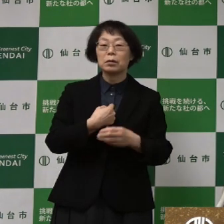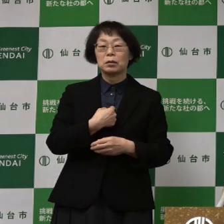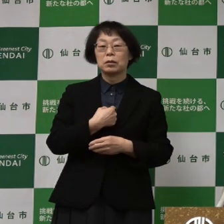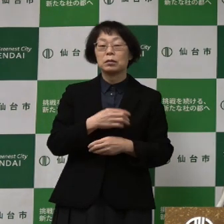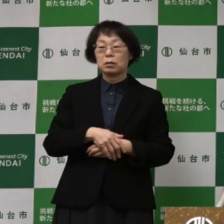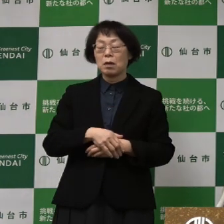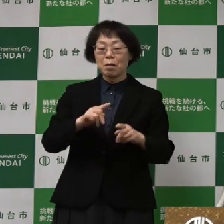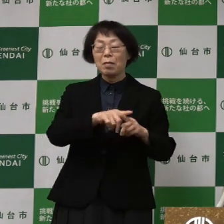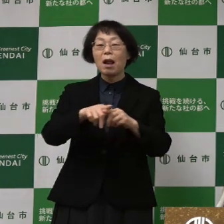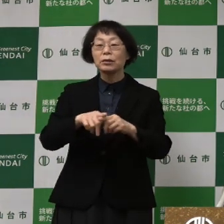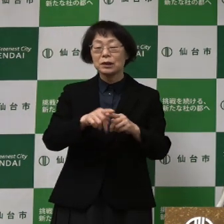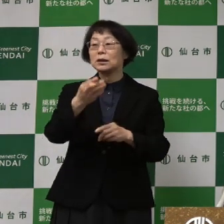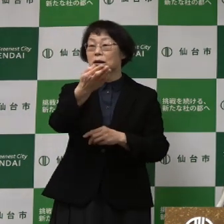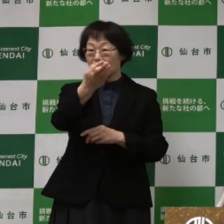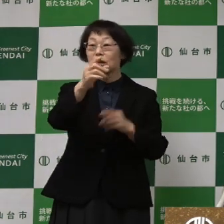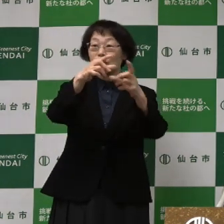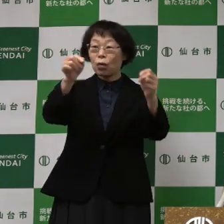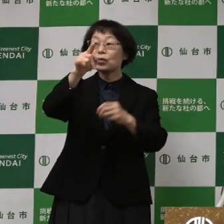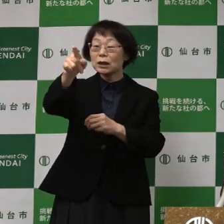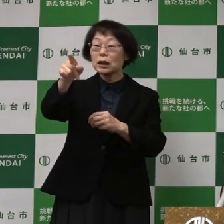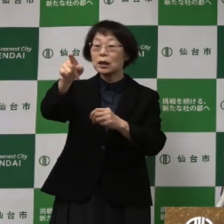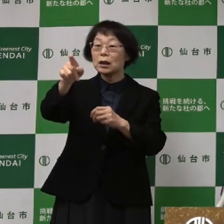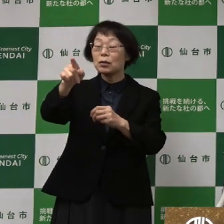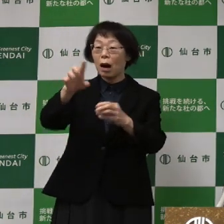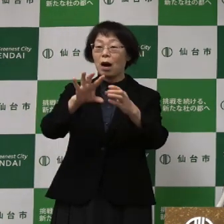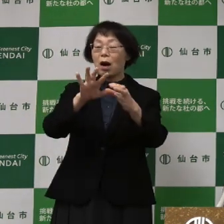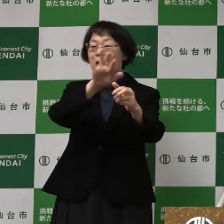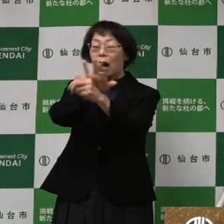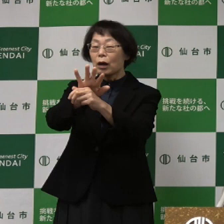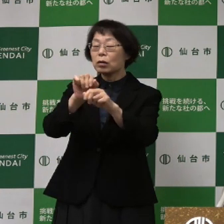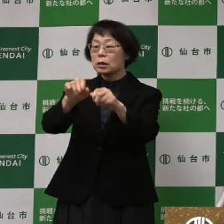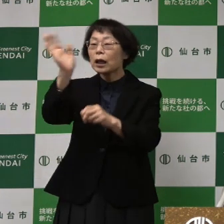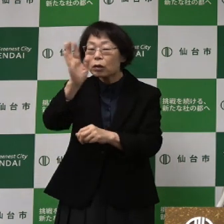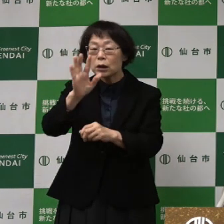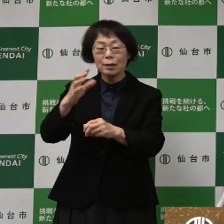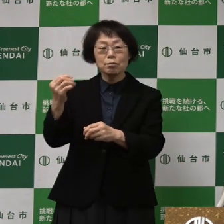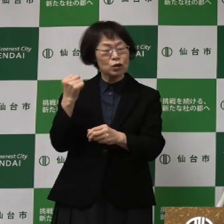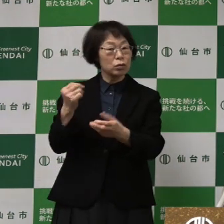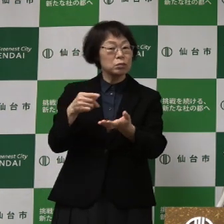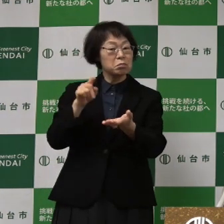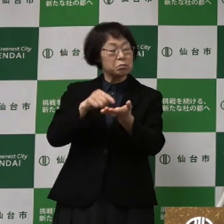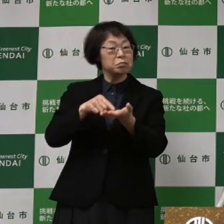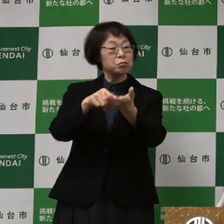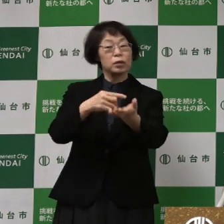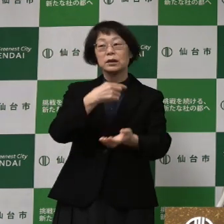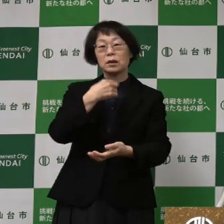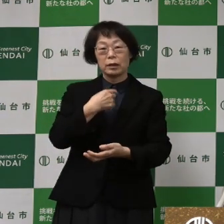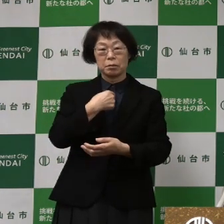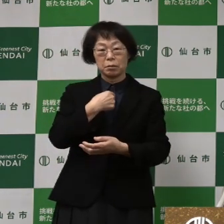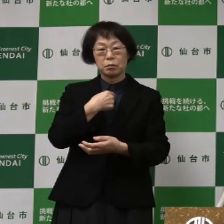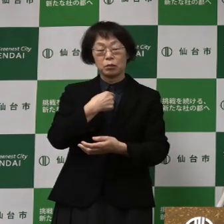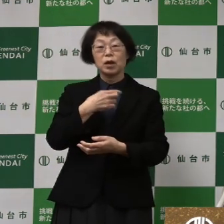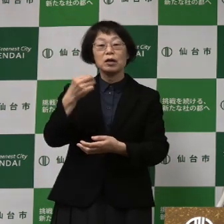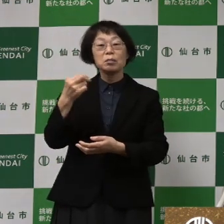ベラルーシには関与を行わないよう強く求めたいというふうに思いまして、またそのこと